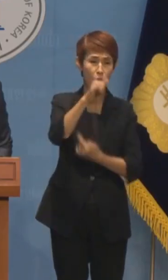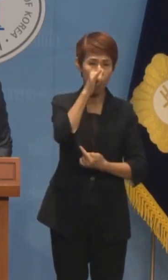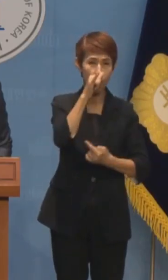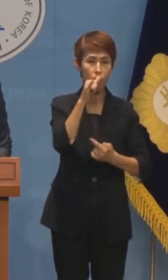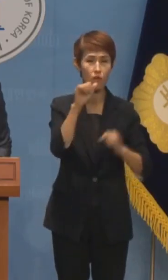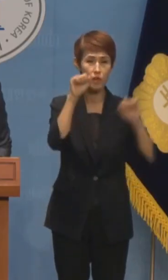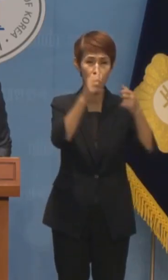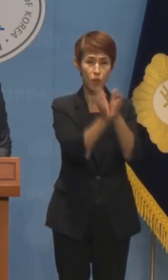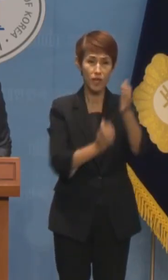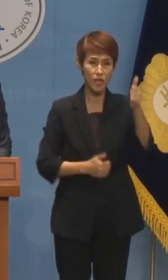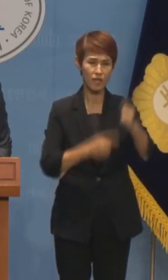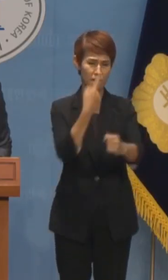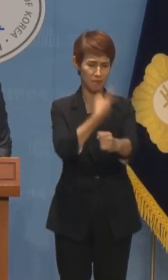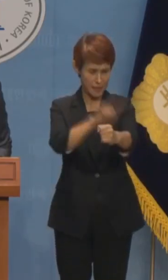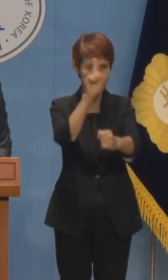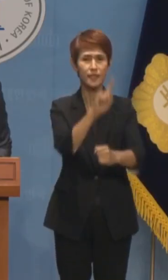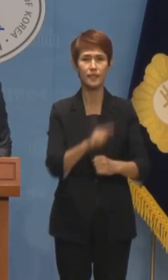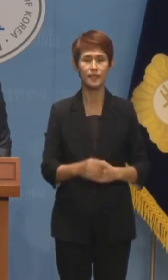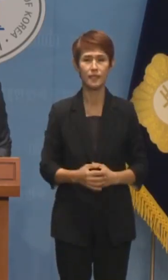대한체육회장으로서 자격이 없습니다.